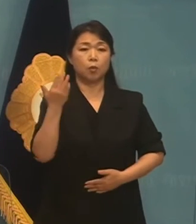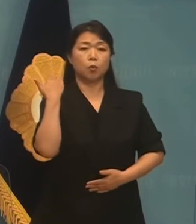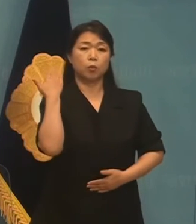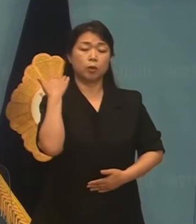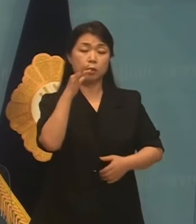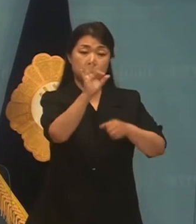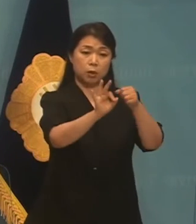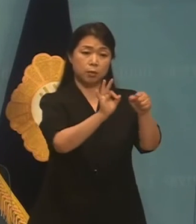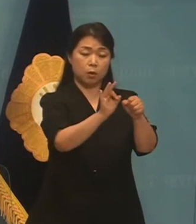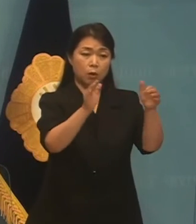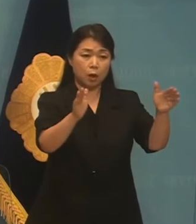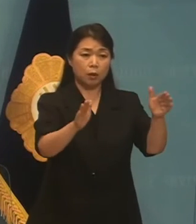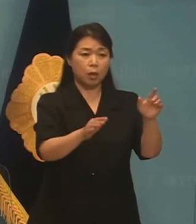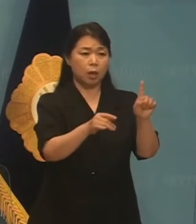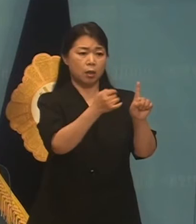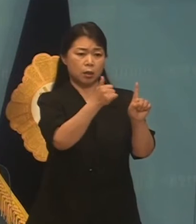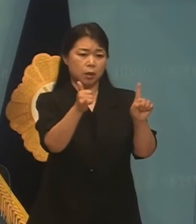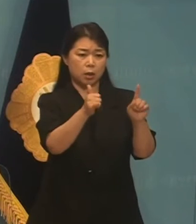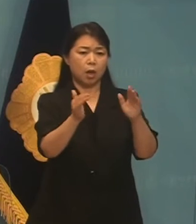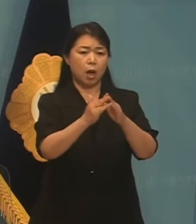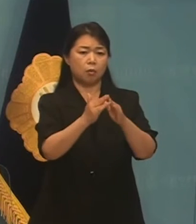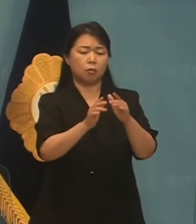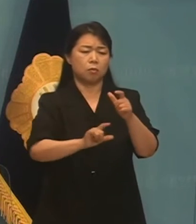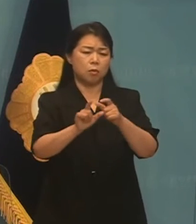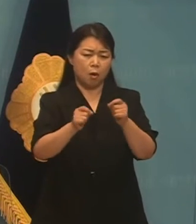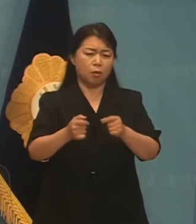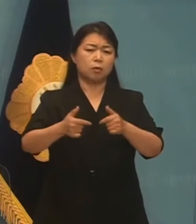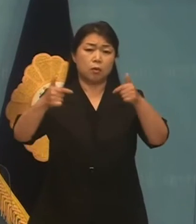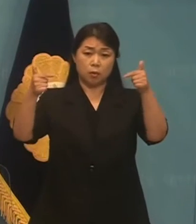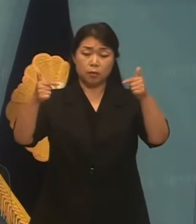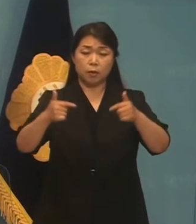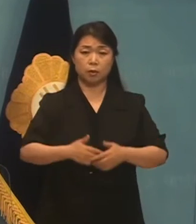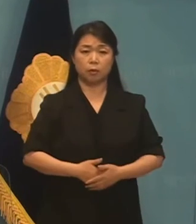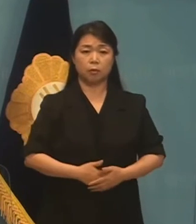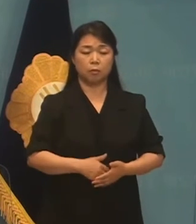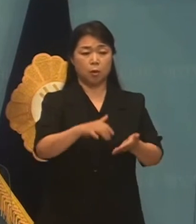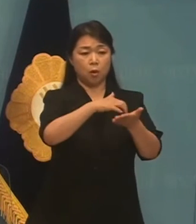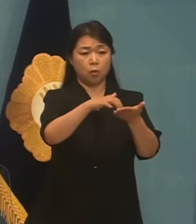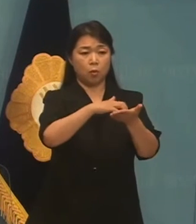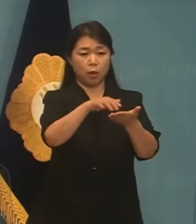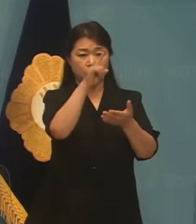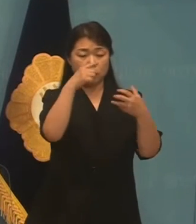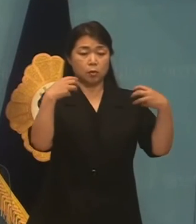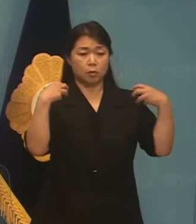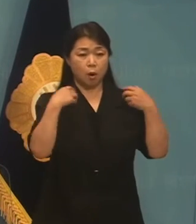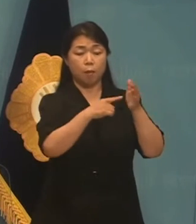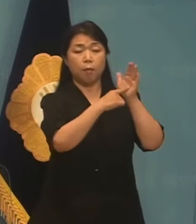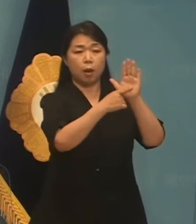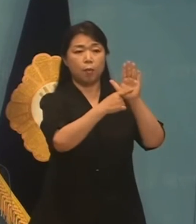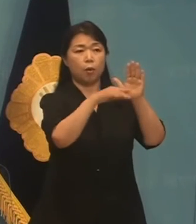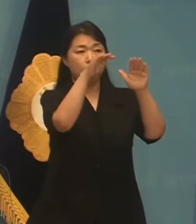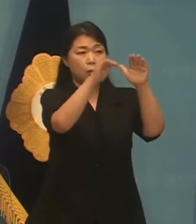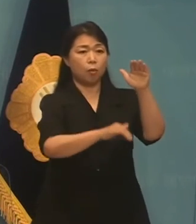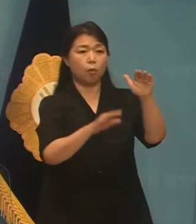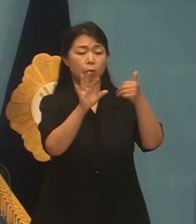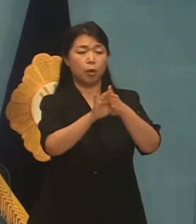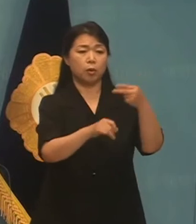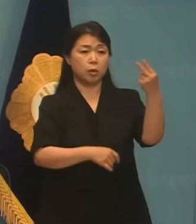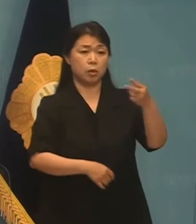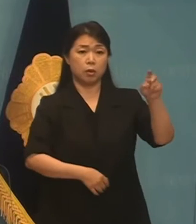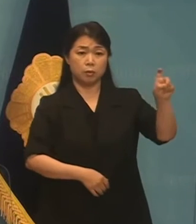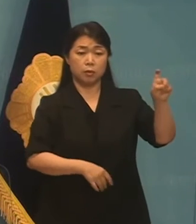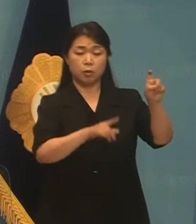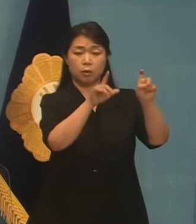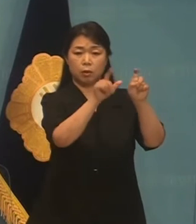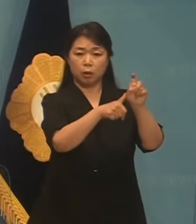10년 동안 1인 가구가 크게 증가했습니다. 통계청 발표에 따르면 2010년에